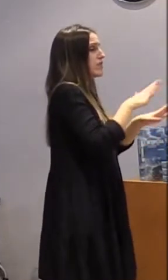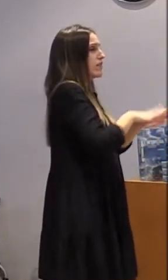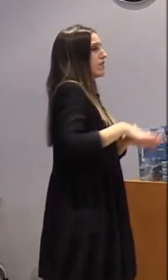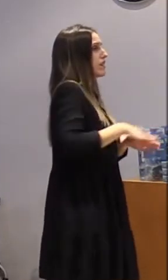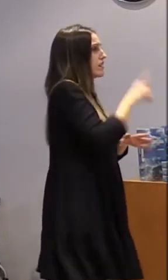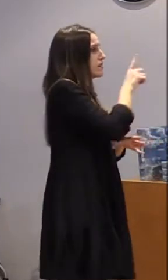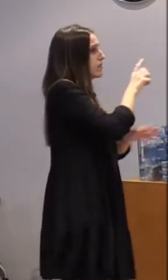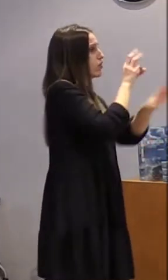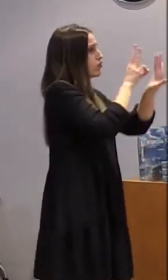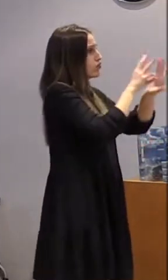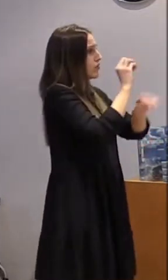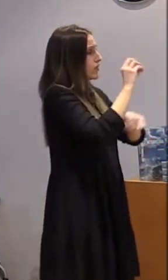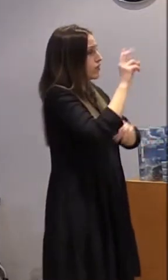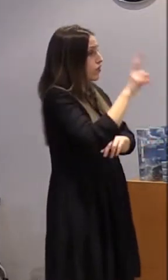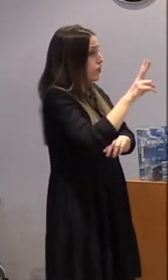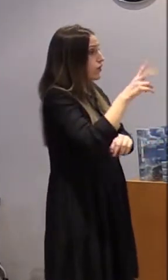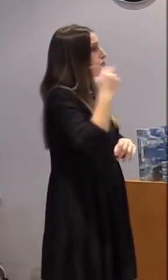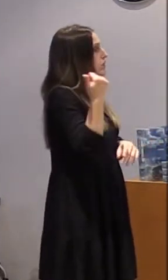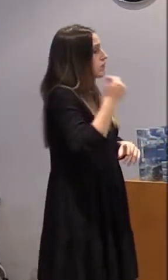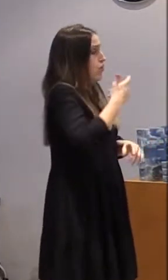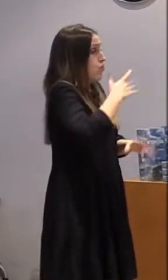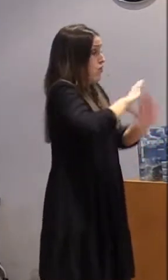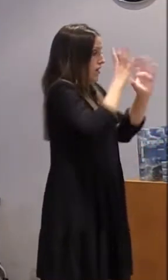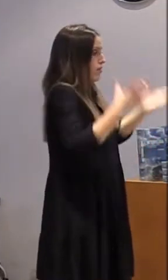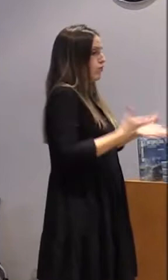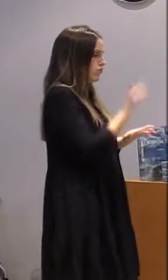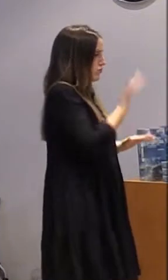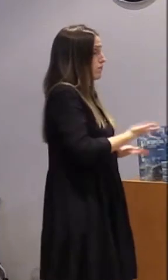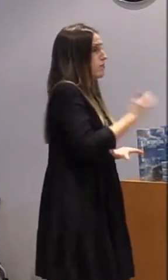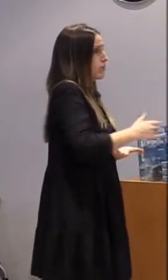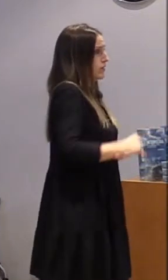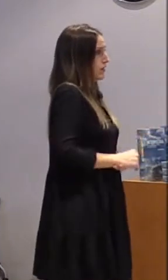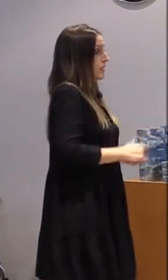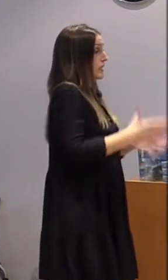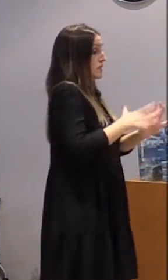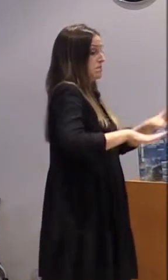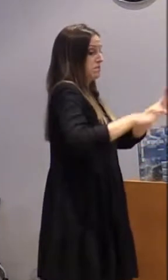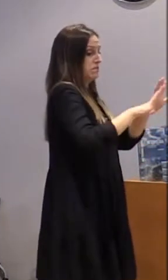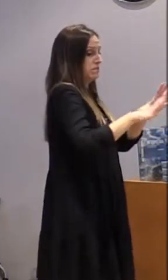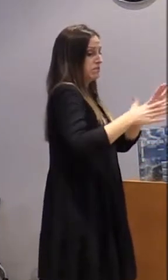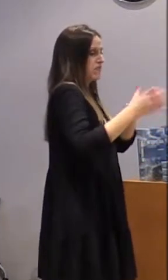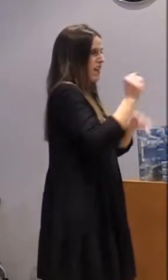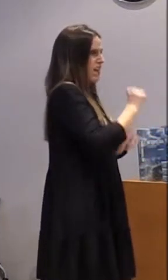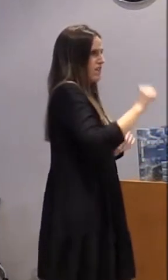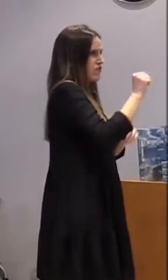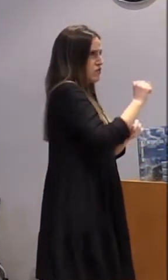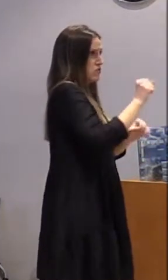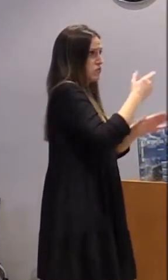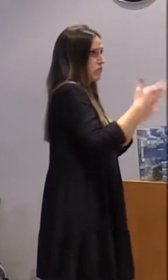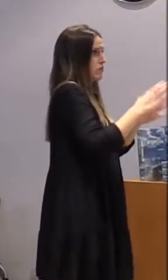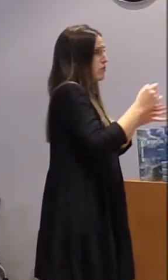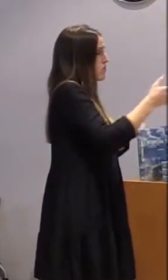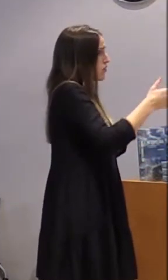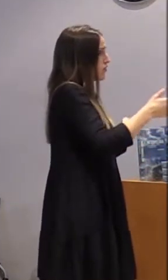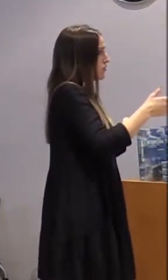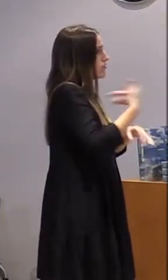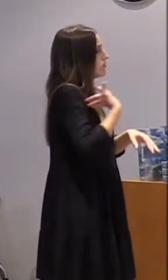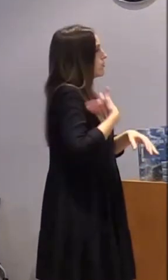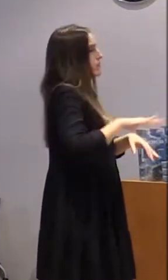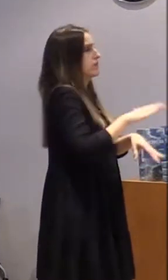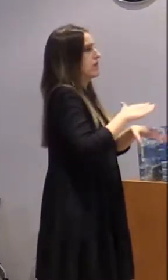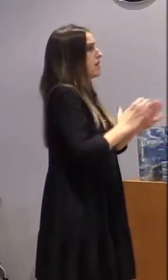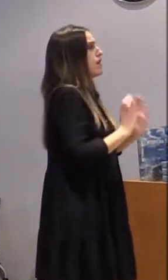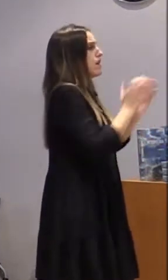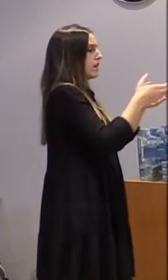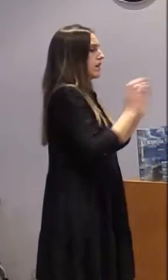tuviera una repercusión mundial rapidísima. En pocas décadas quedó absolutamente establecida la base de la clasificación de